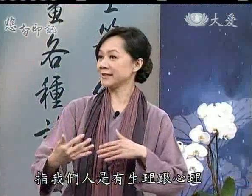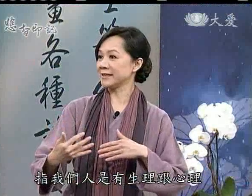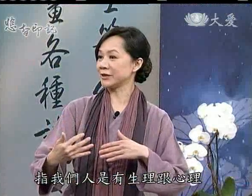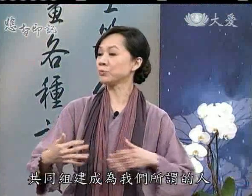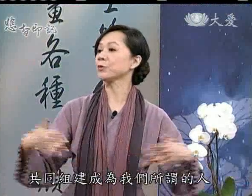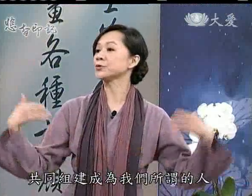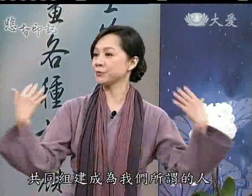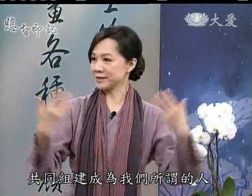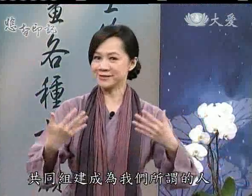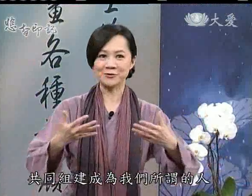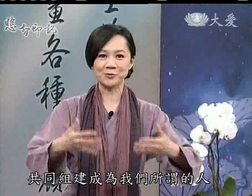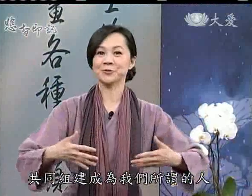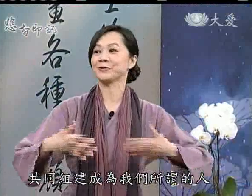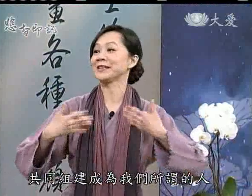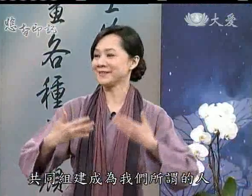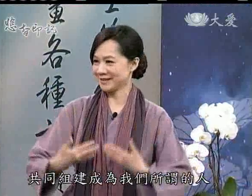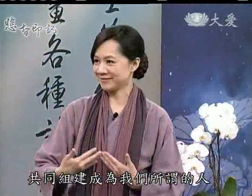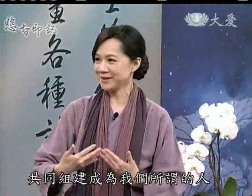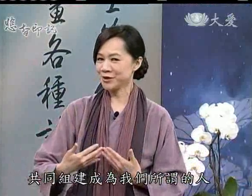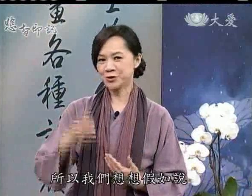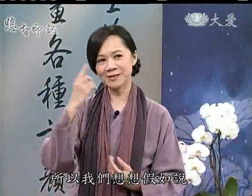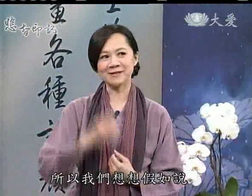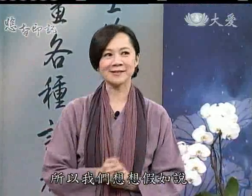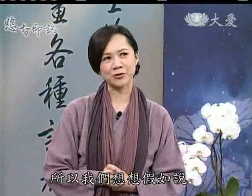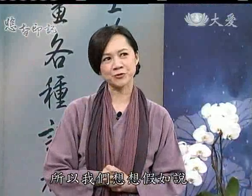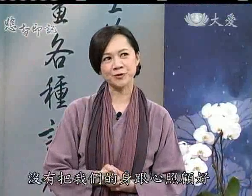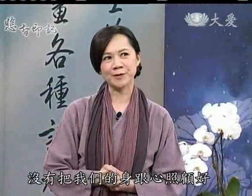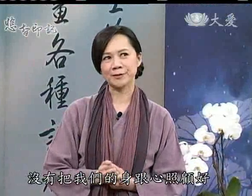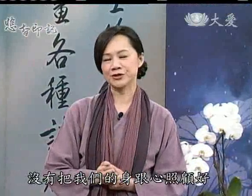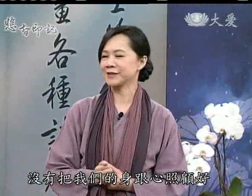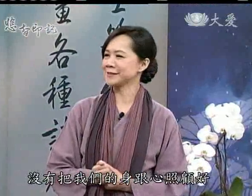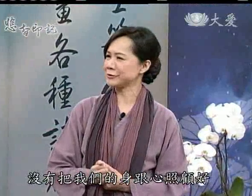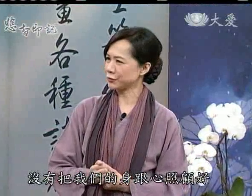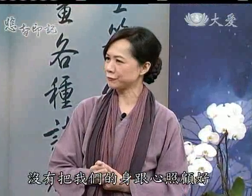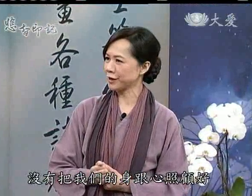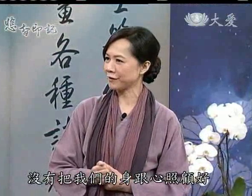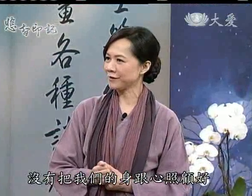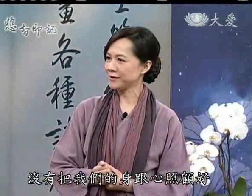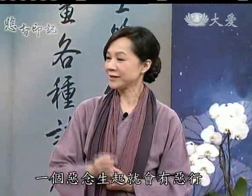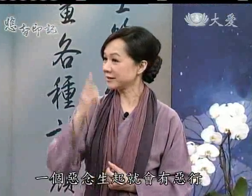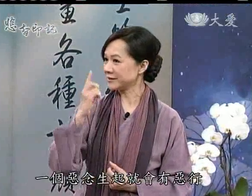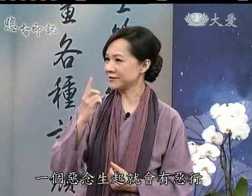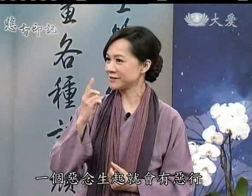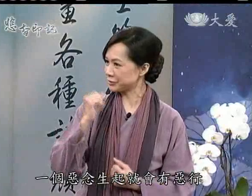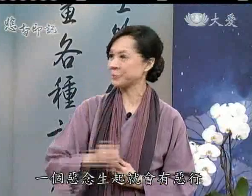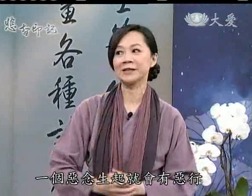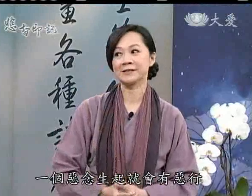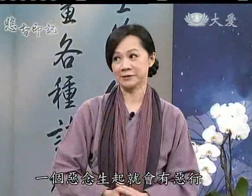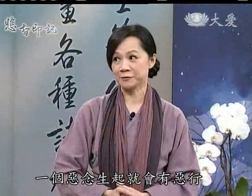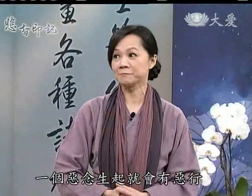理共同组建成为我们所谓的人。所以我们想一想，假如说没有把我们的身跟心照顾好，一个恶念升起就会有恶行哦，